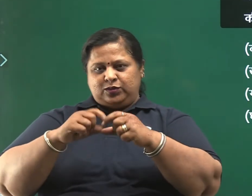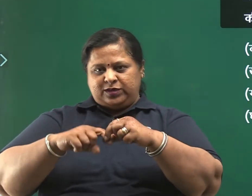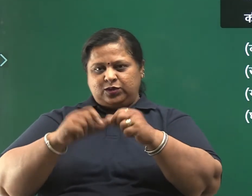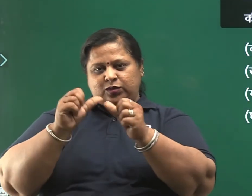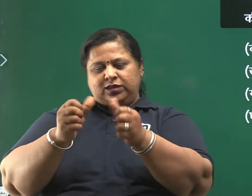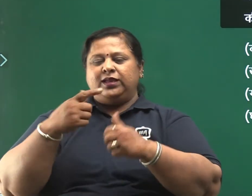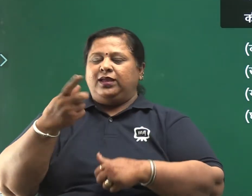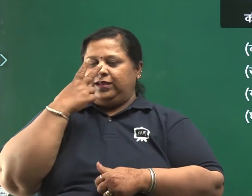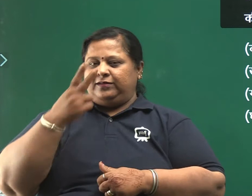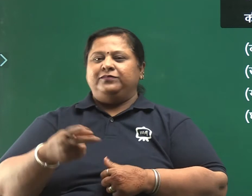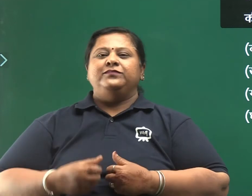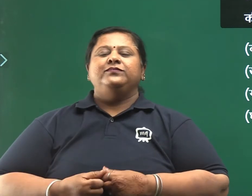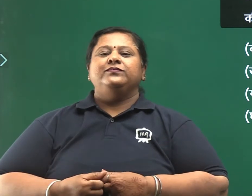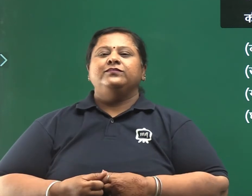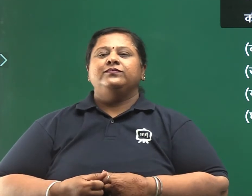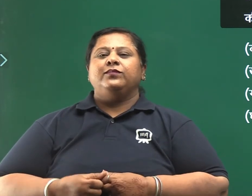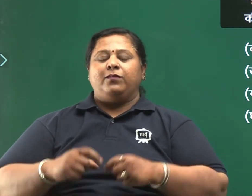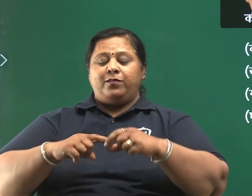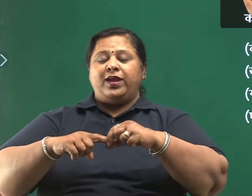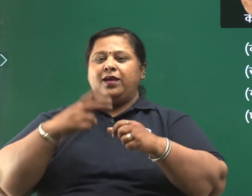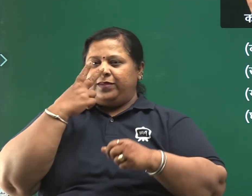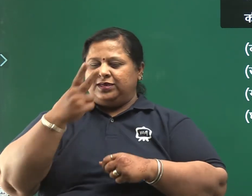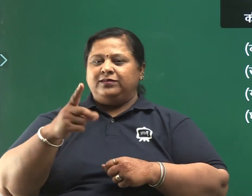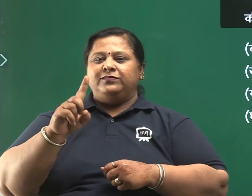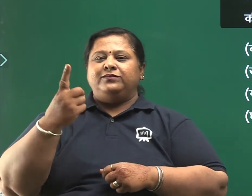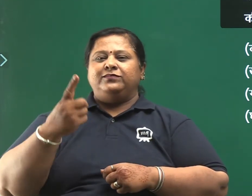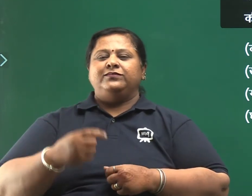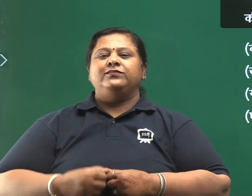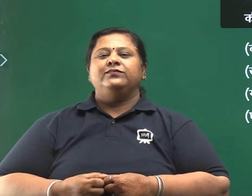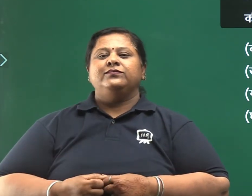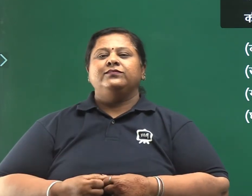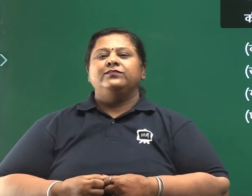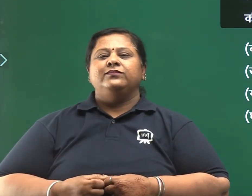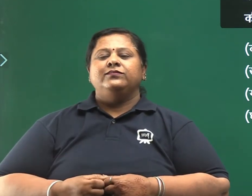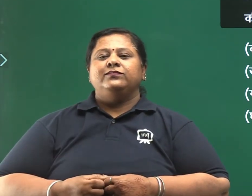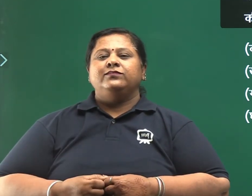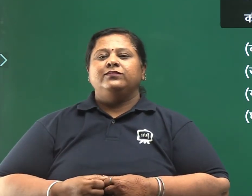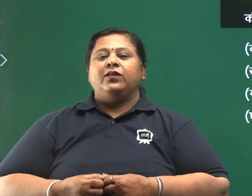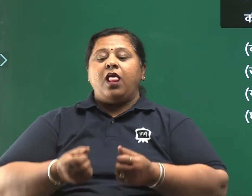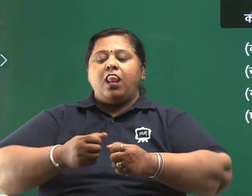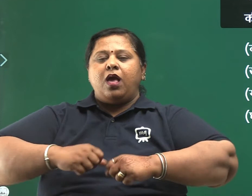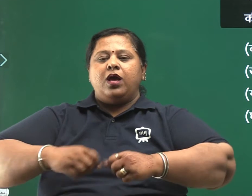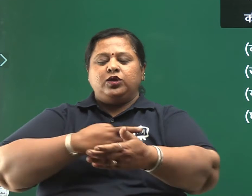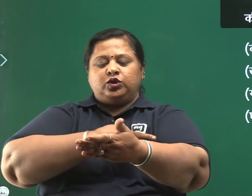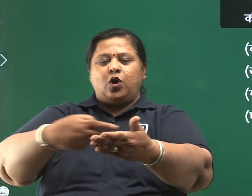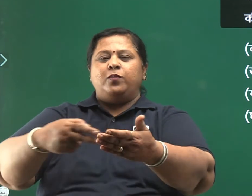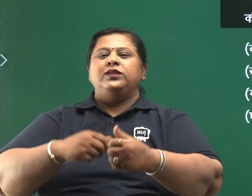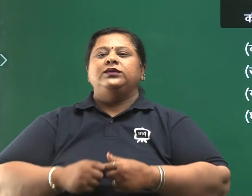पहला प्रश्न, लाला झाओमल जी